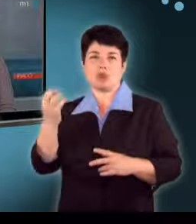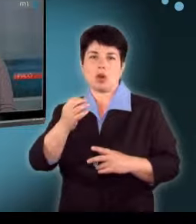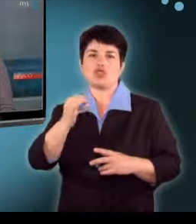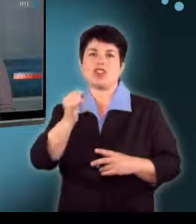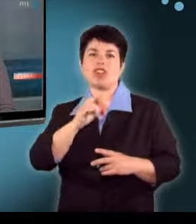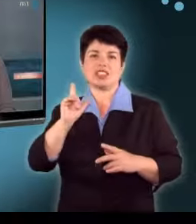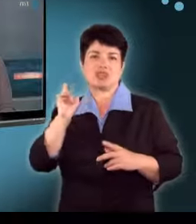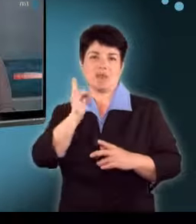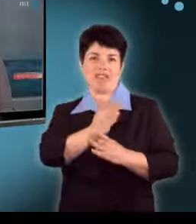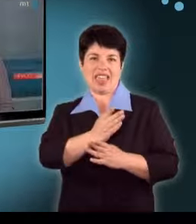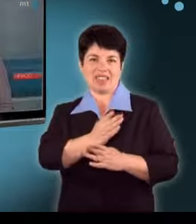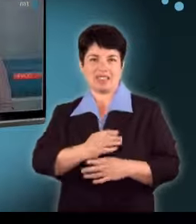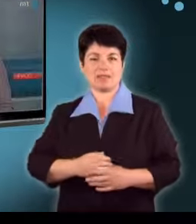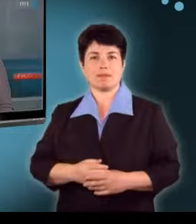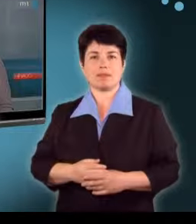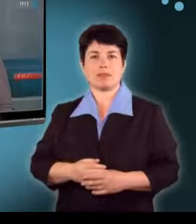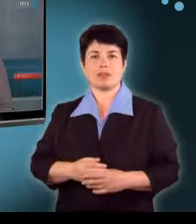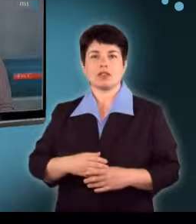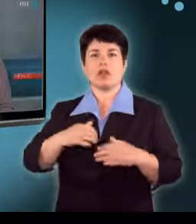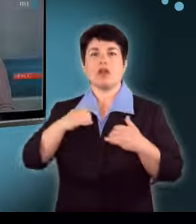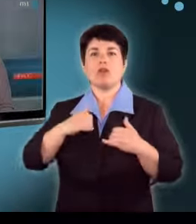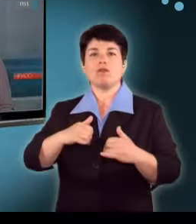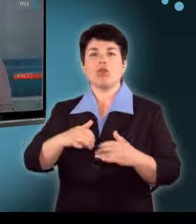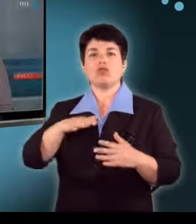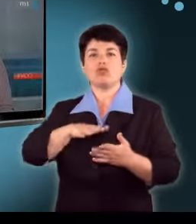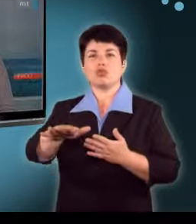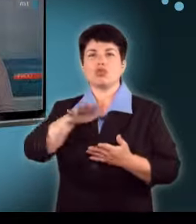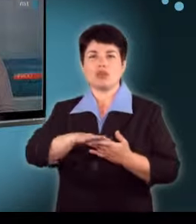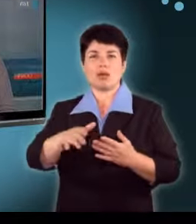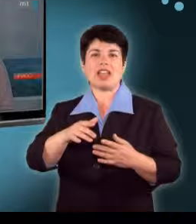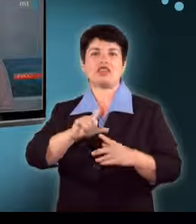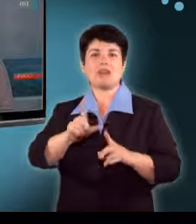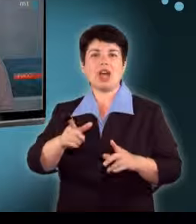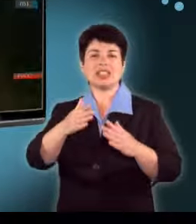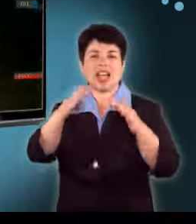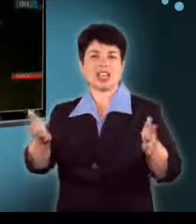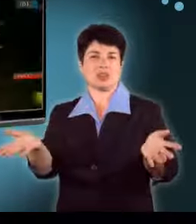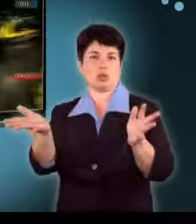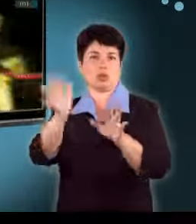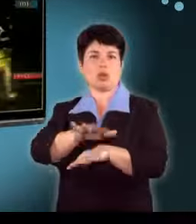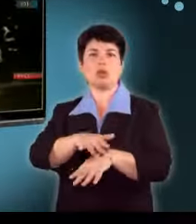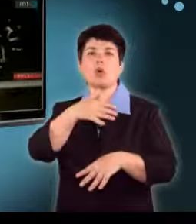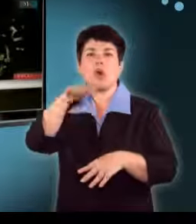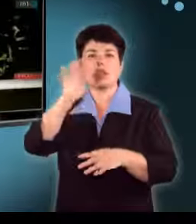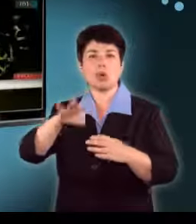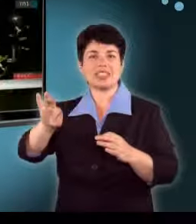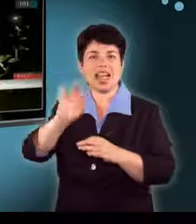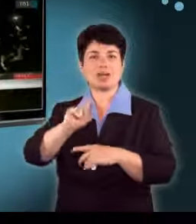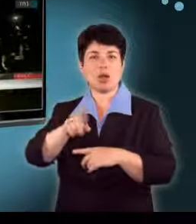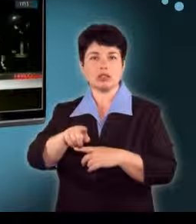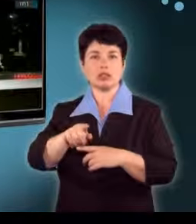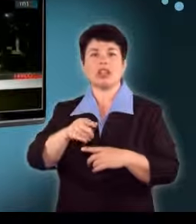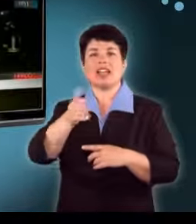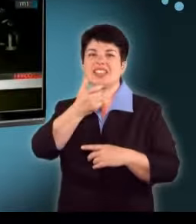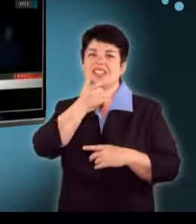Földcsúszamlás döntött le egy házat Olaszországban az elmúlt napok folyamatos esőzései után. Egy idős ember eltűnt, a tűzoltók még